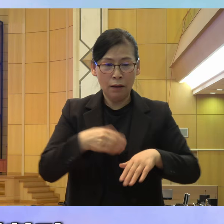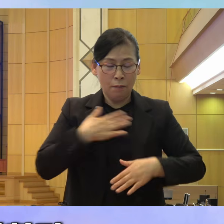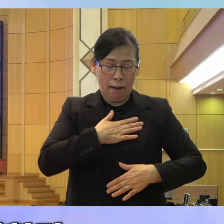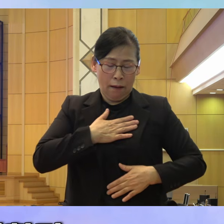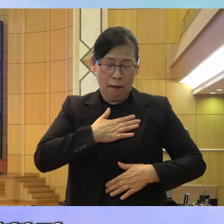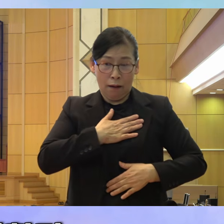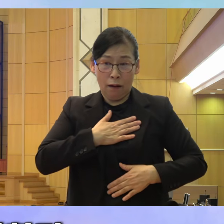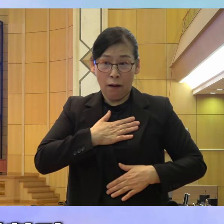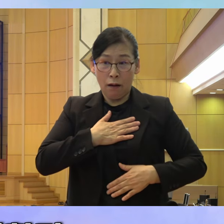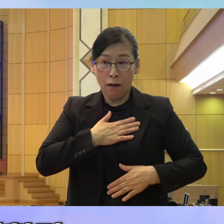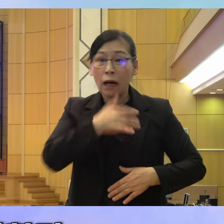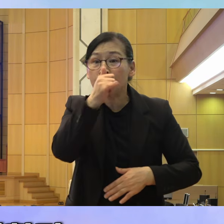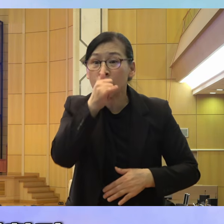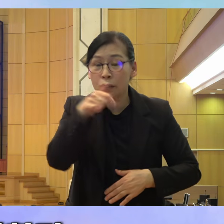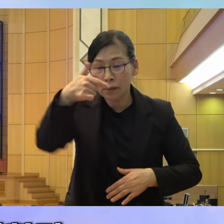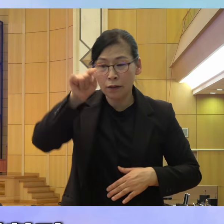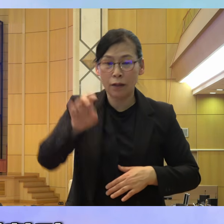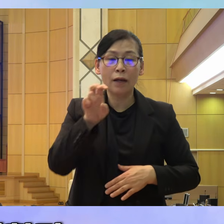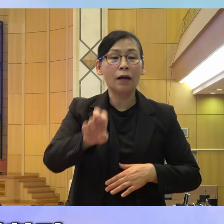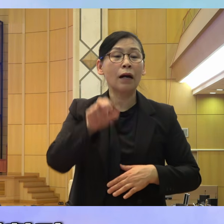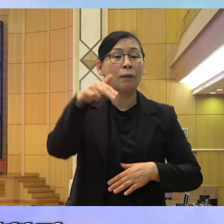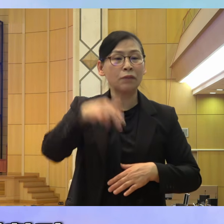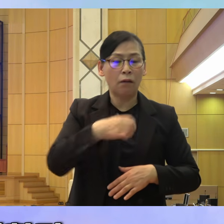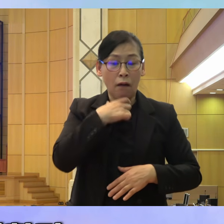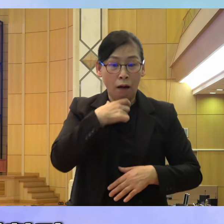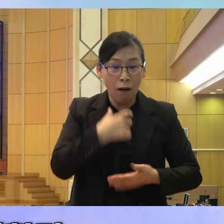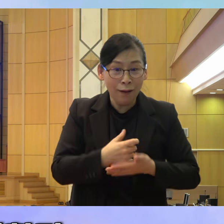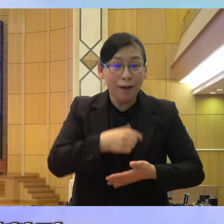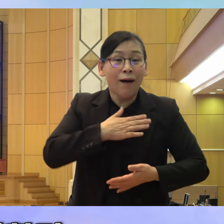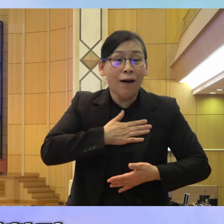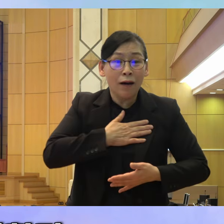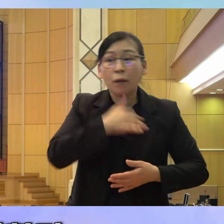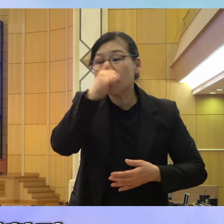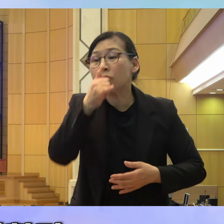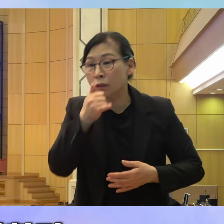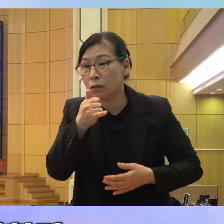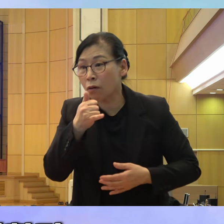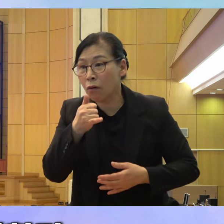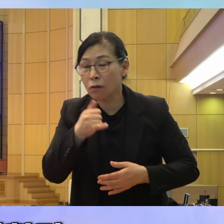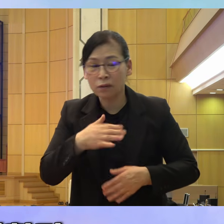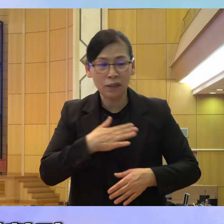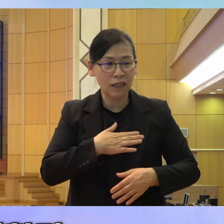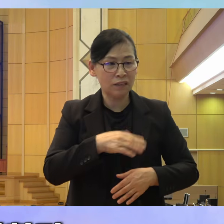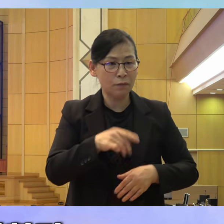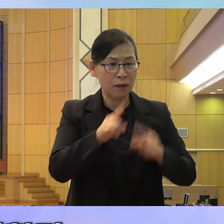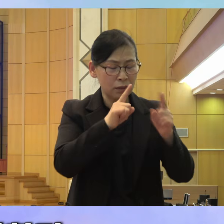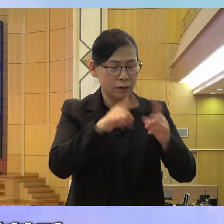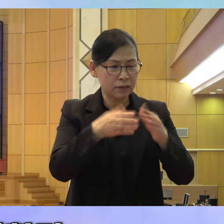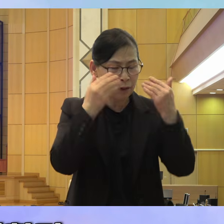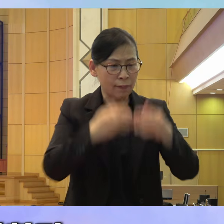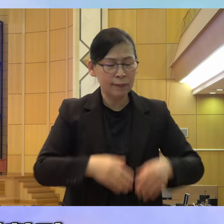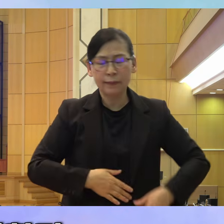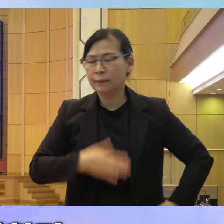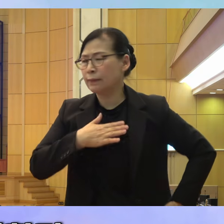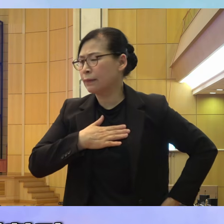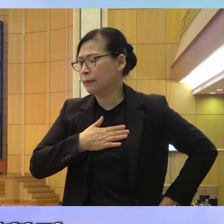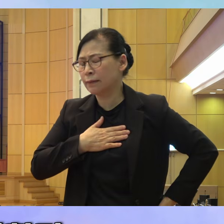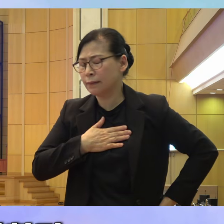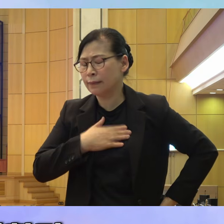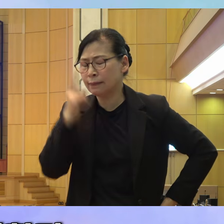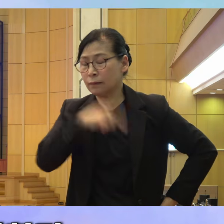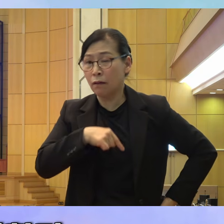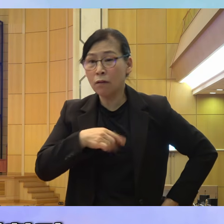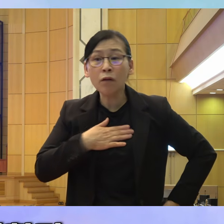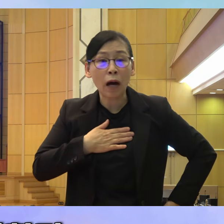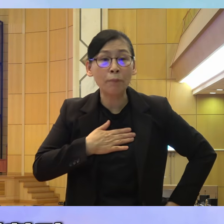감정이라고 하는 게 있어요. 그래서 때로는 사람들이 뭐 때문에 감정이 상했다 그런 말 하는데,